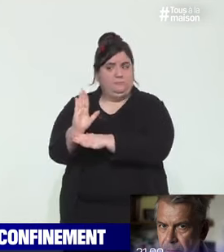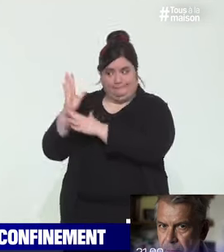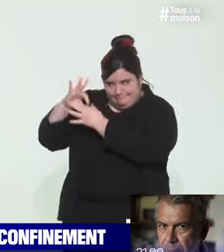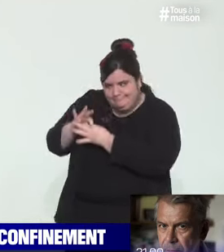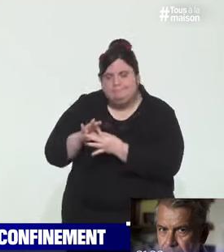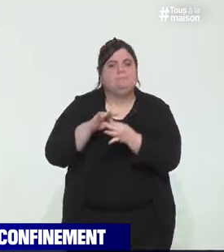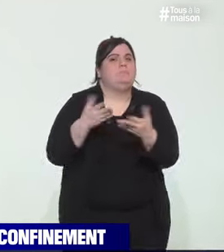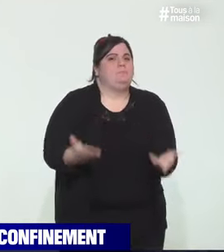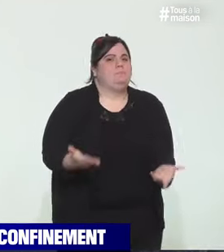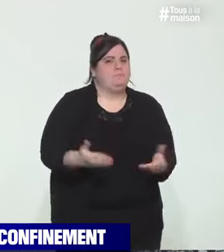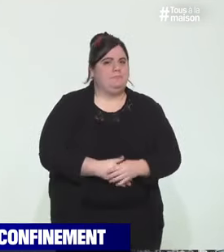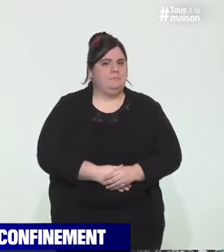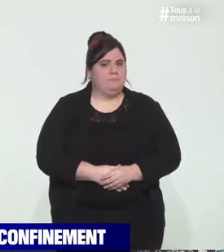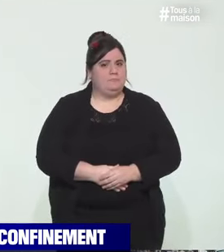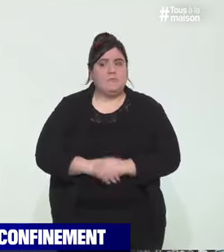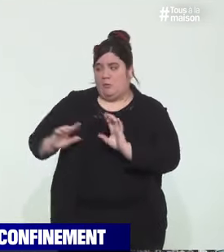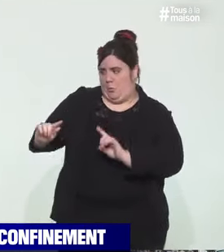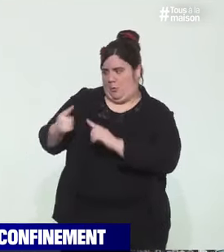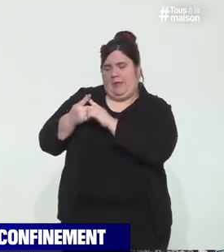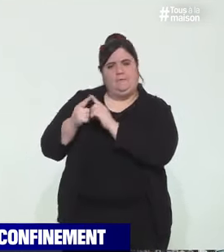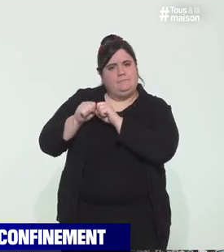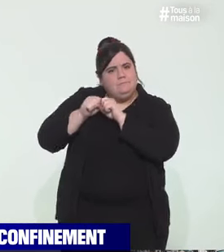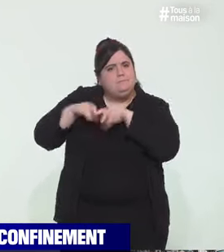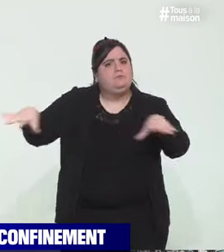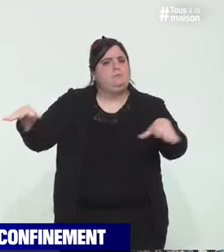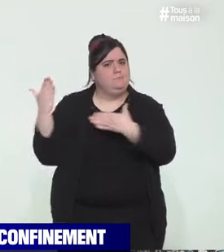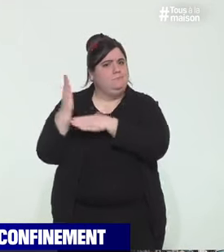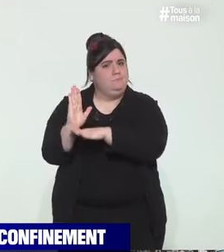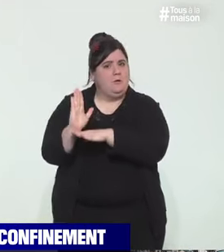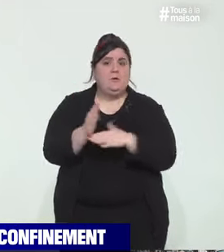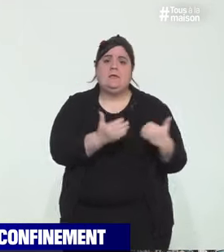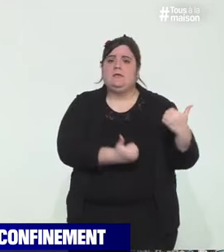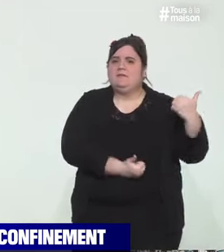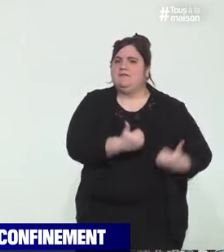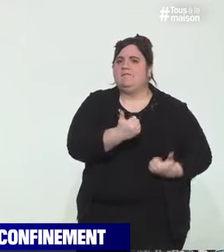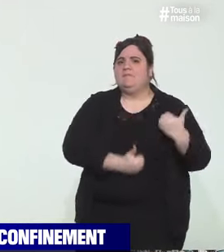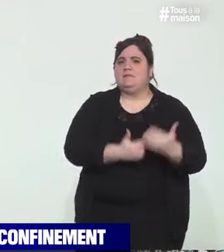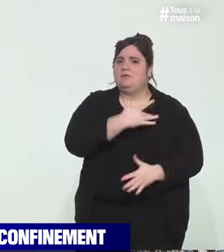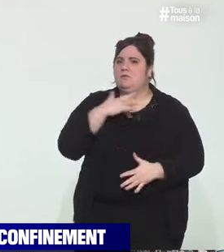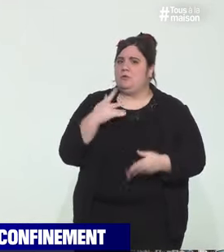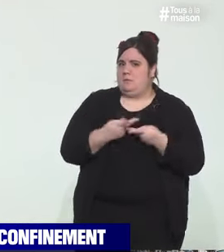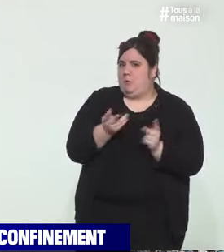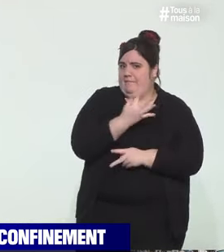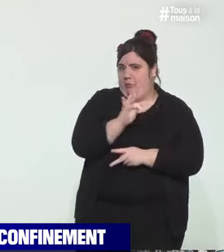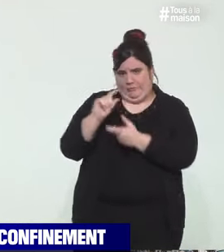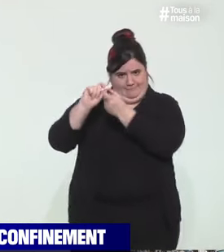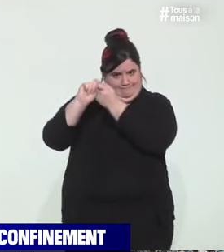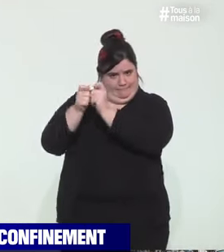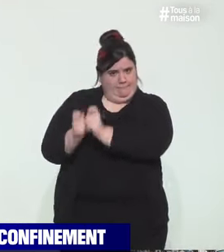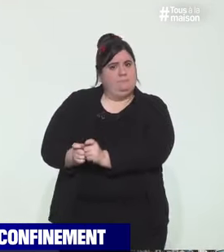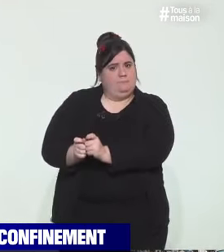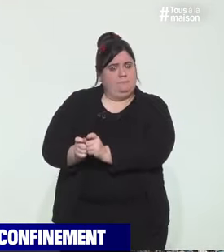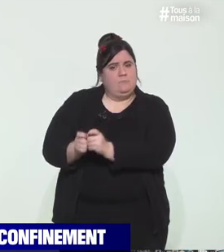la publication des cartes de suivi épidémique, Santé publique France a procédé à des modifications dans certains